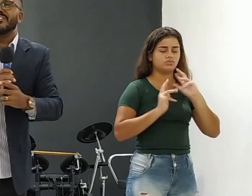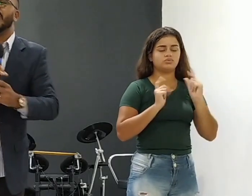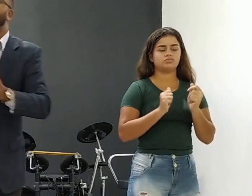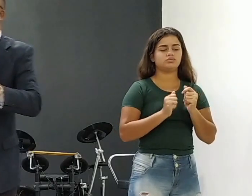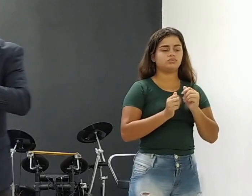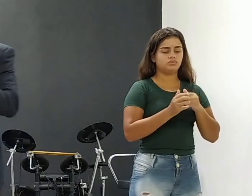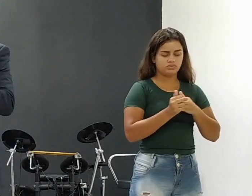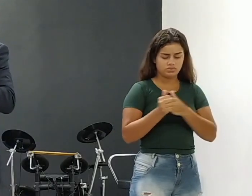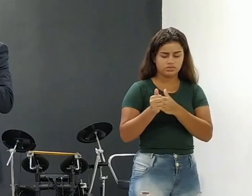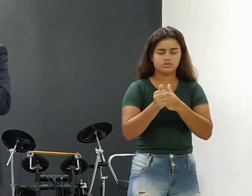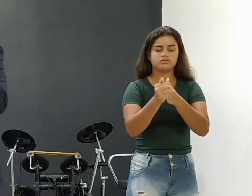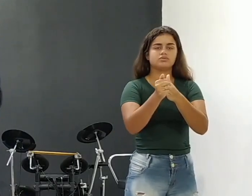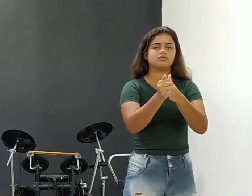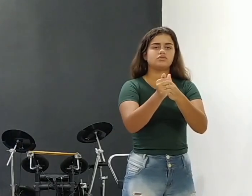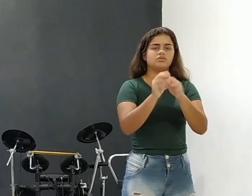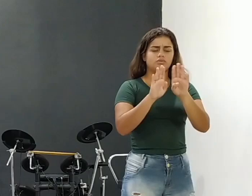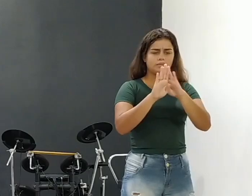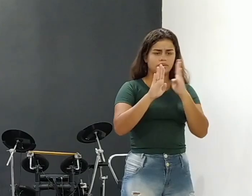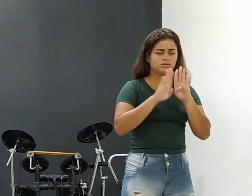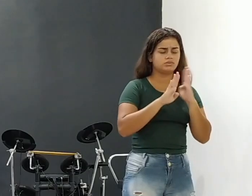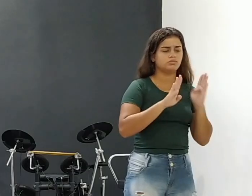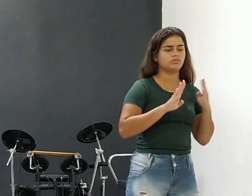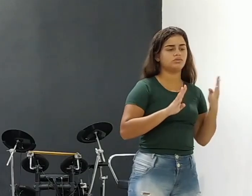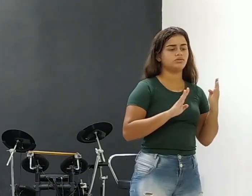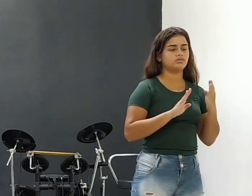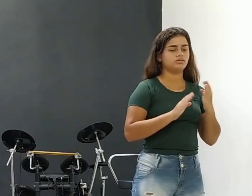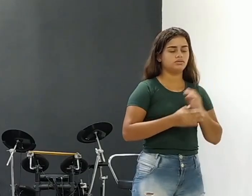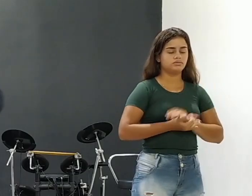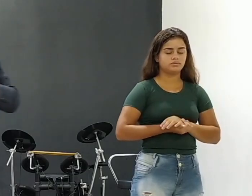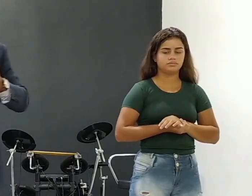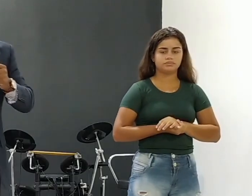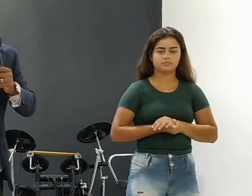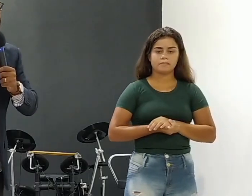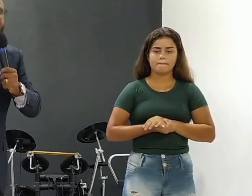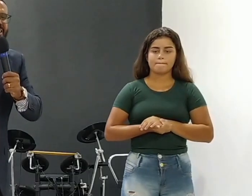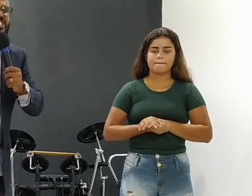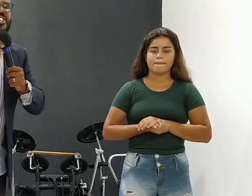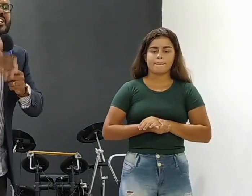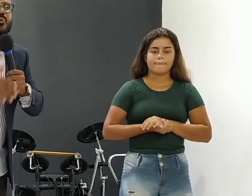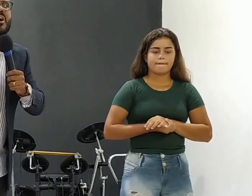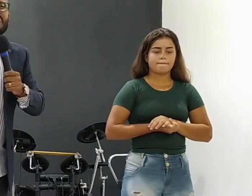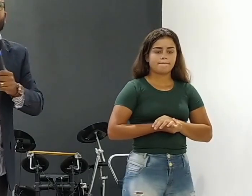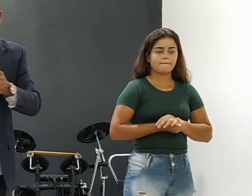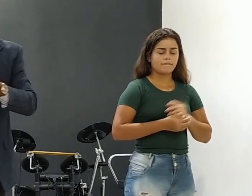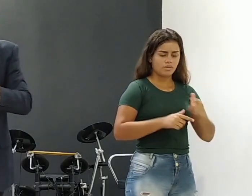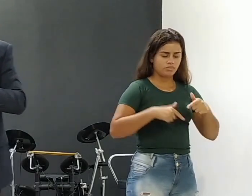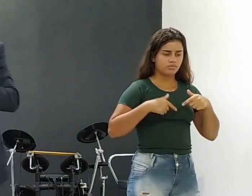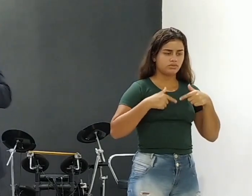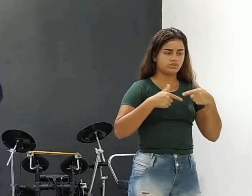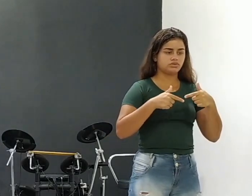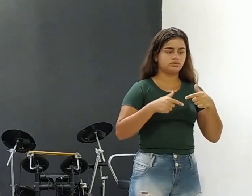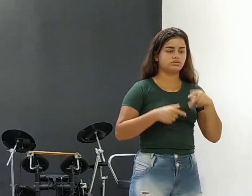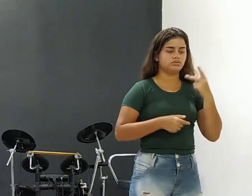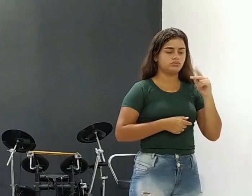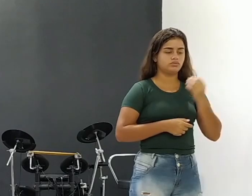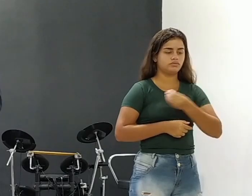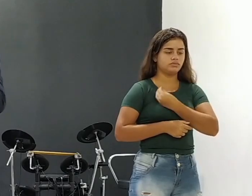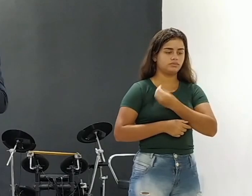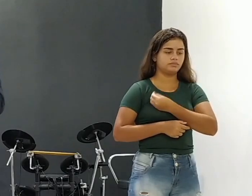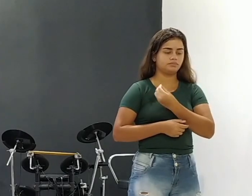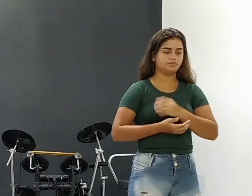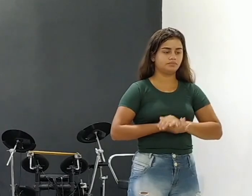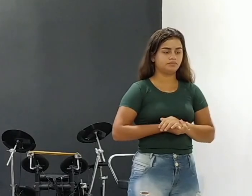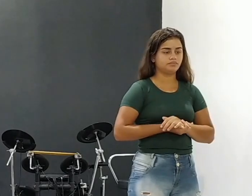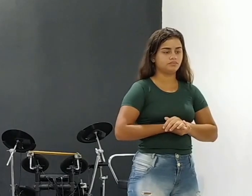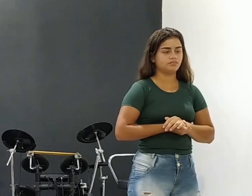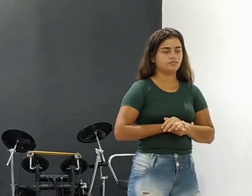funciono, deixa que eu vou abrindo as portas e fazendo você passar, mas para eu agir na tua vida, tira a sandália